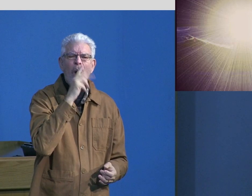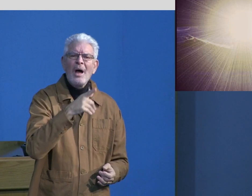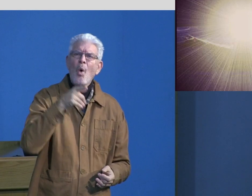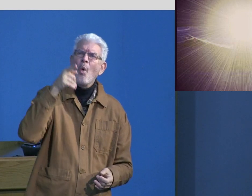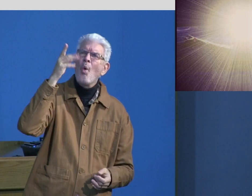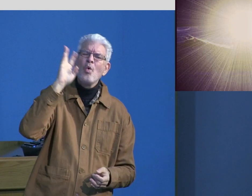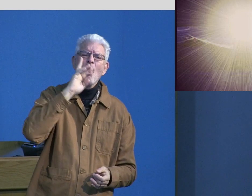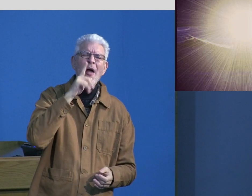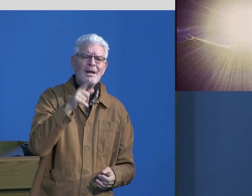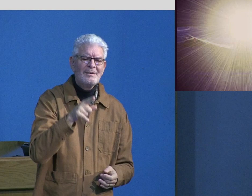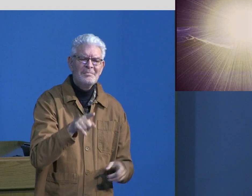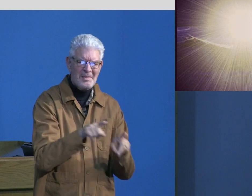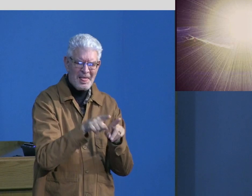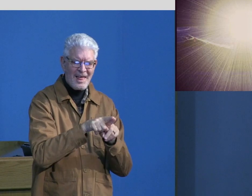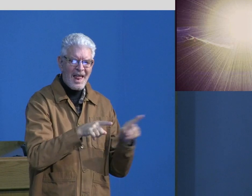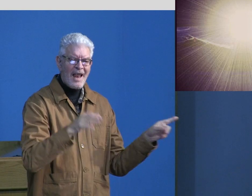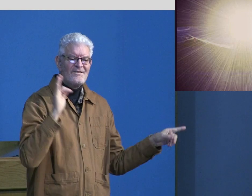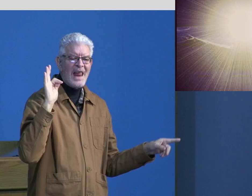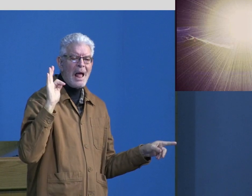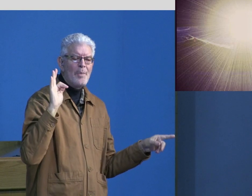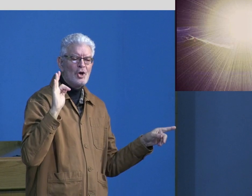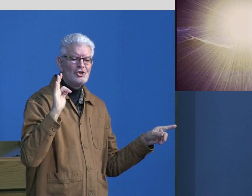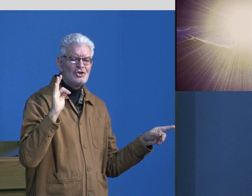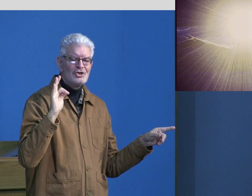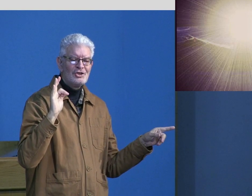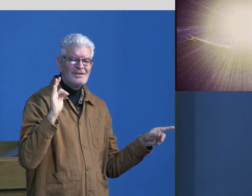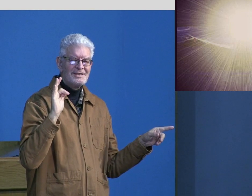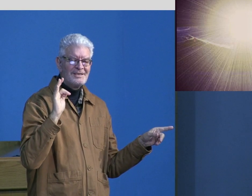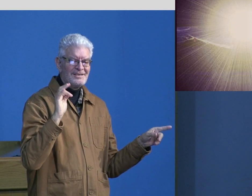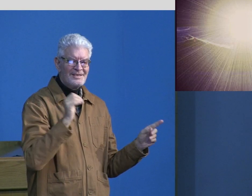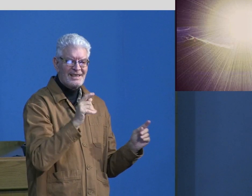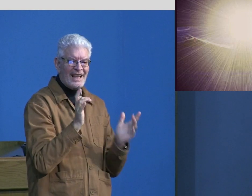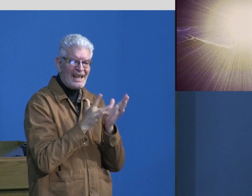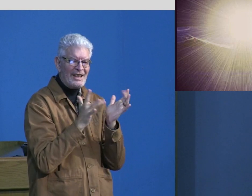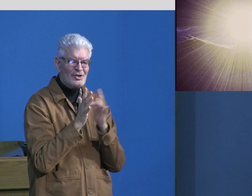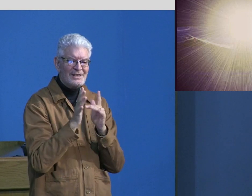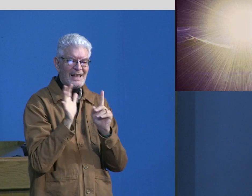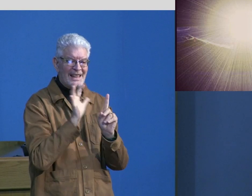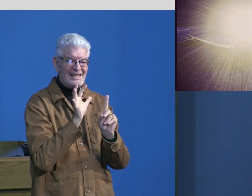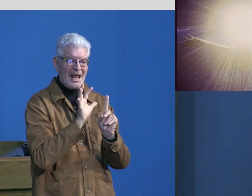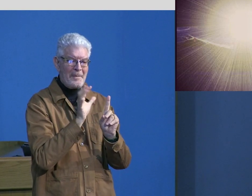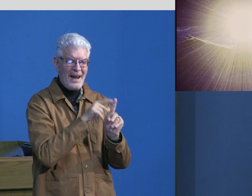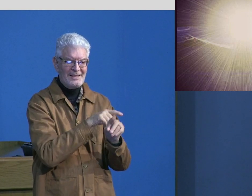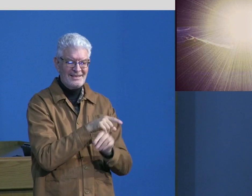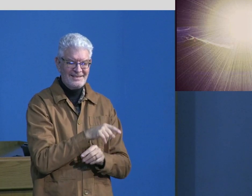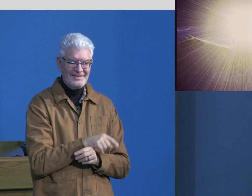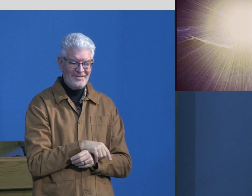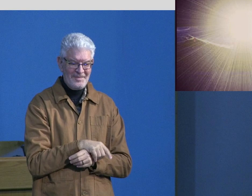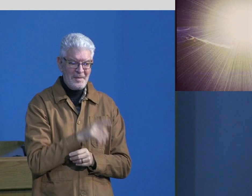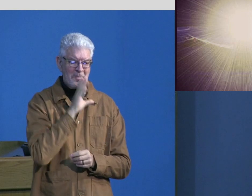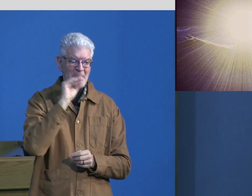As ons wil weet, hoe lyk God, moet ons vir Filippus vra.